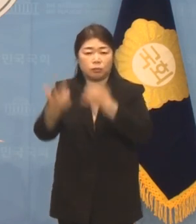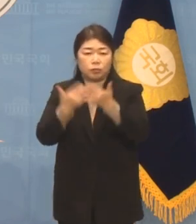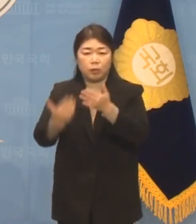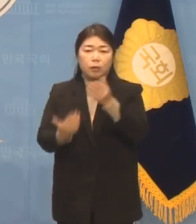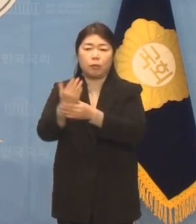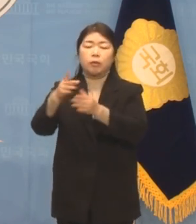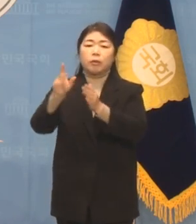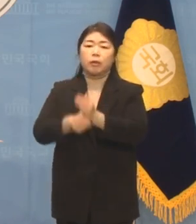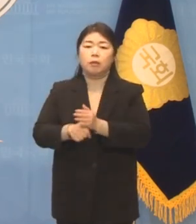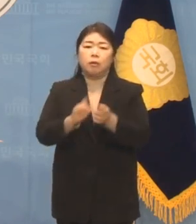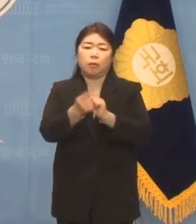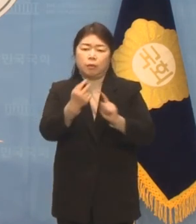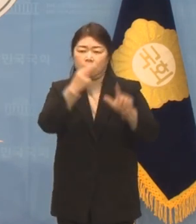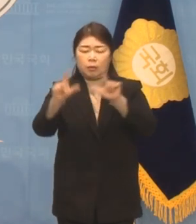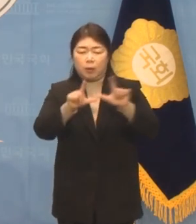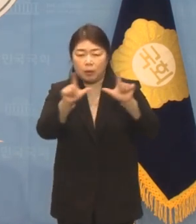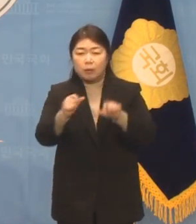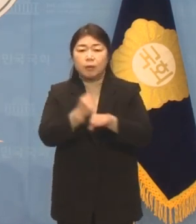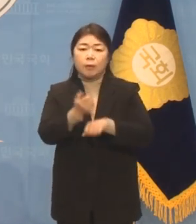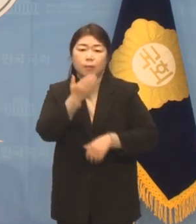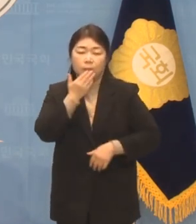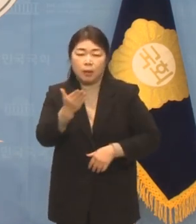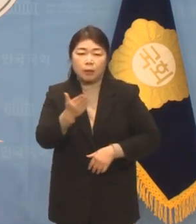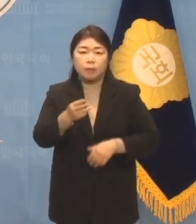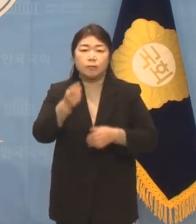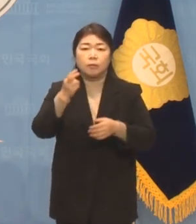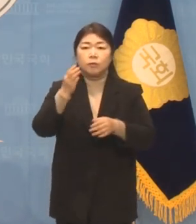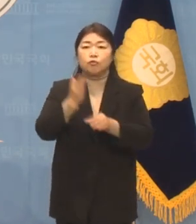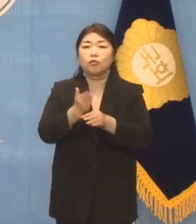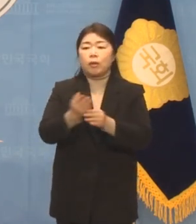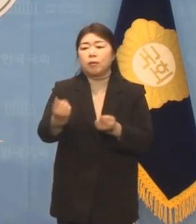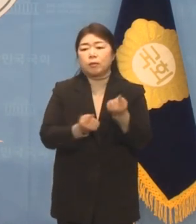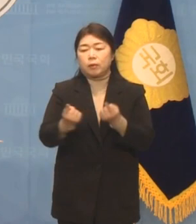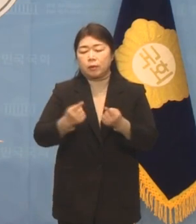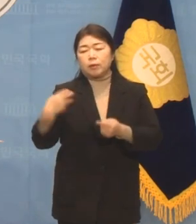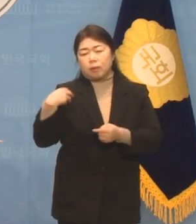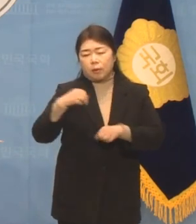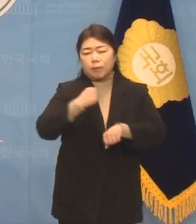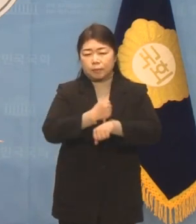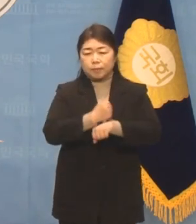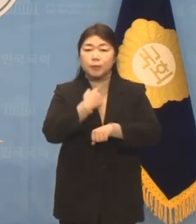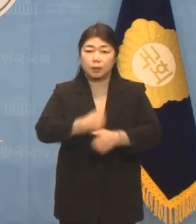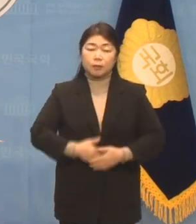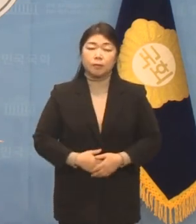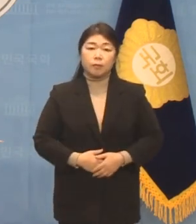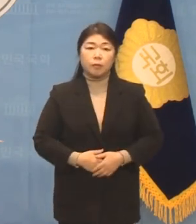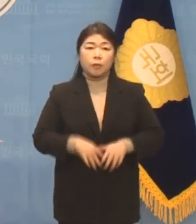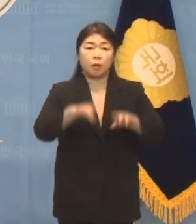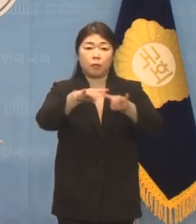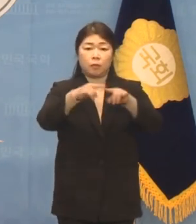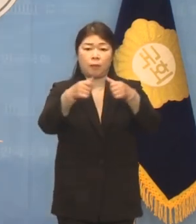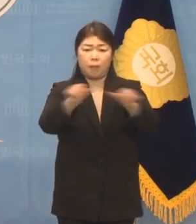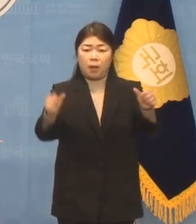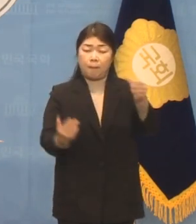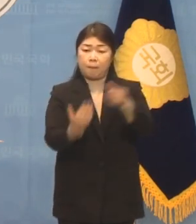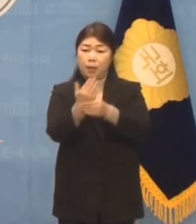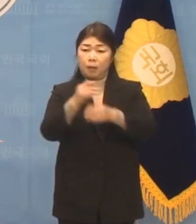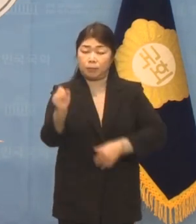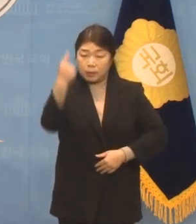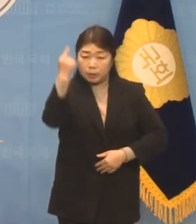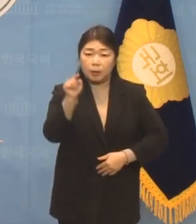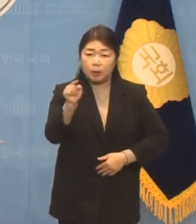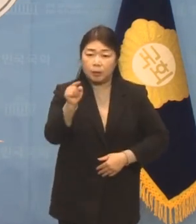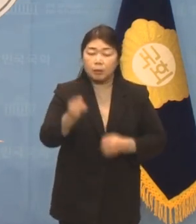상생보상협의체를 발족시키는 등 중재자 역할에 앞장섰습니다. 통신재난 최초로 소상공인 피해자